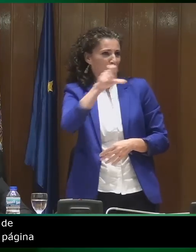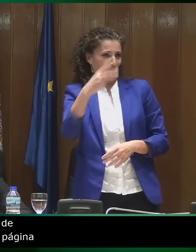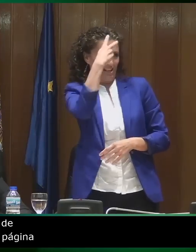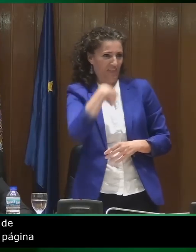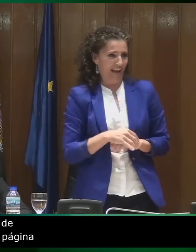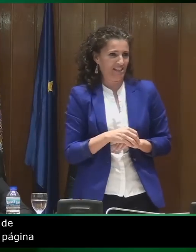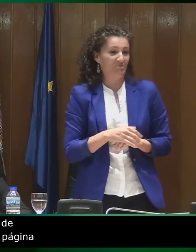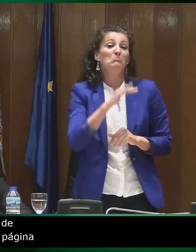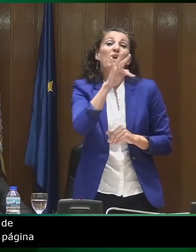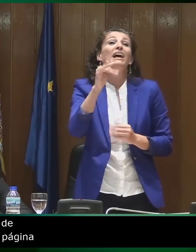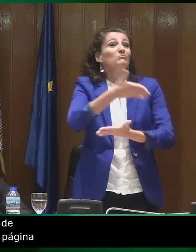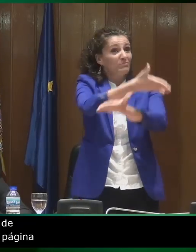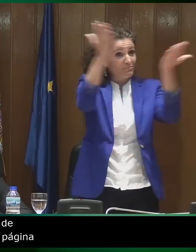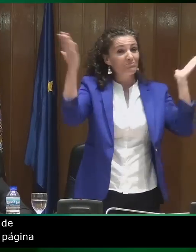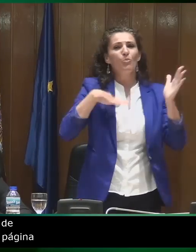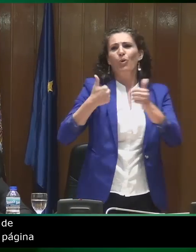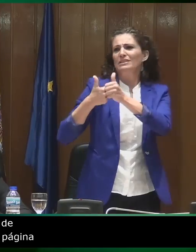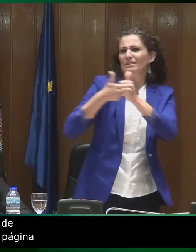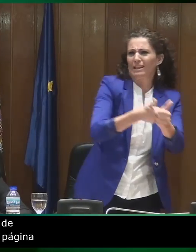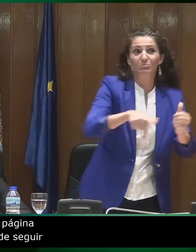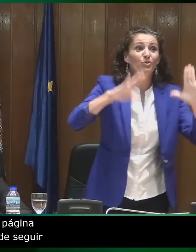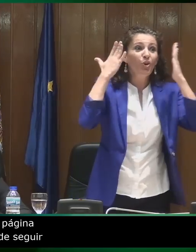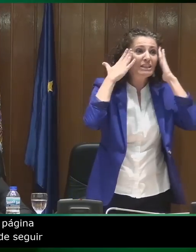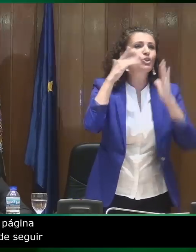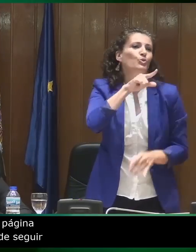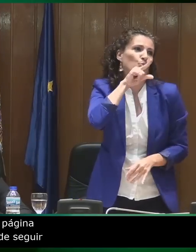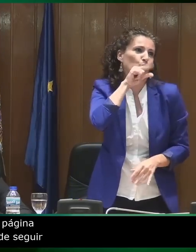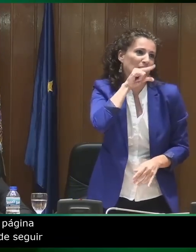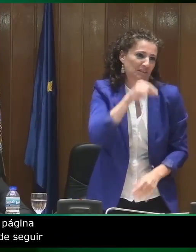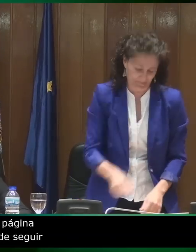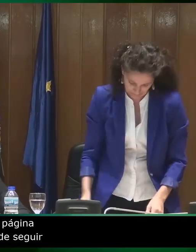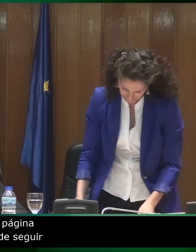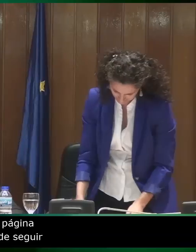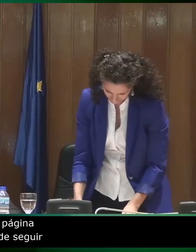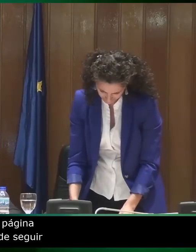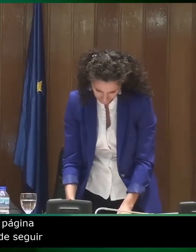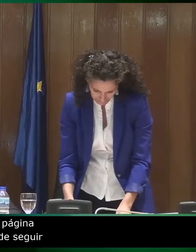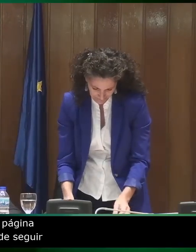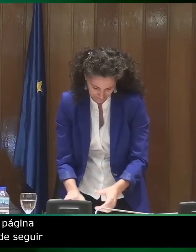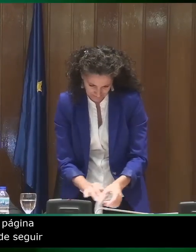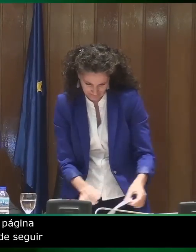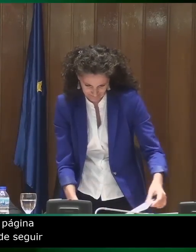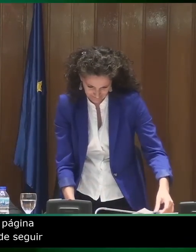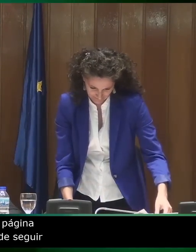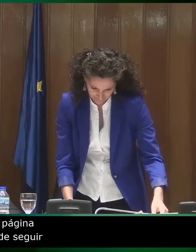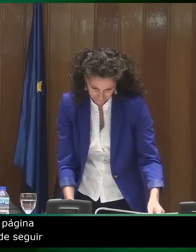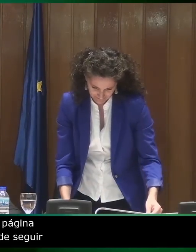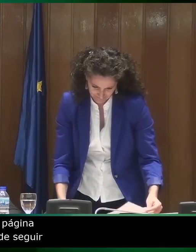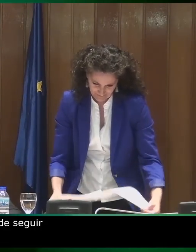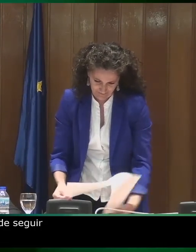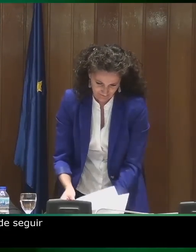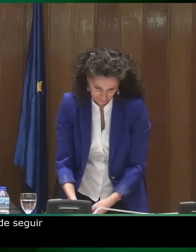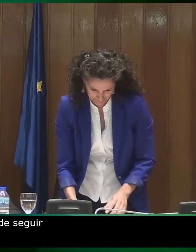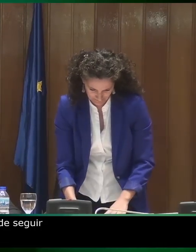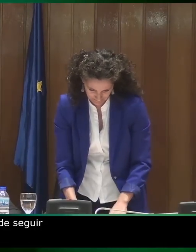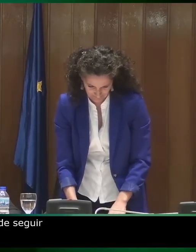accesible tanto para personas sordas, sordociegas y con ceguera. De manera que también se puede seguir el congreso, ya digo,